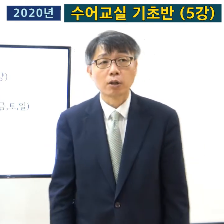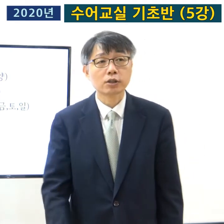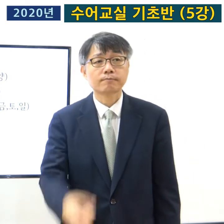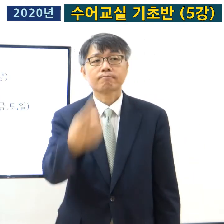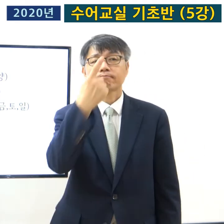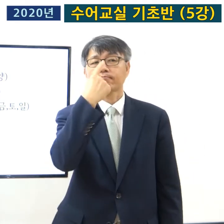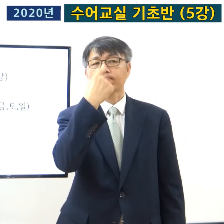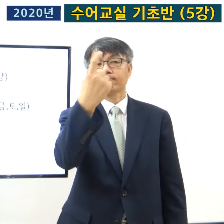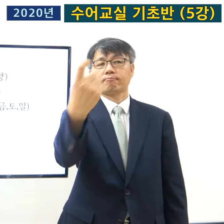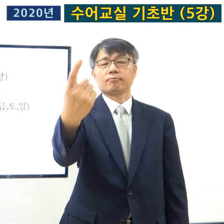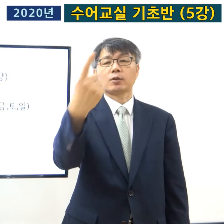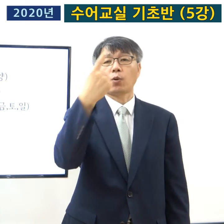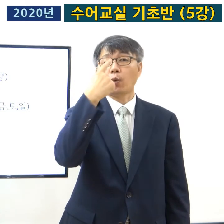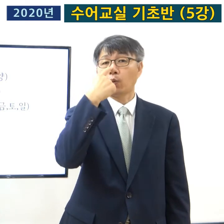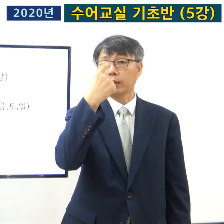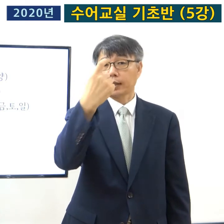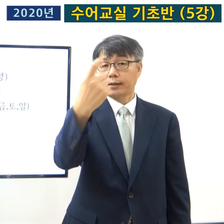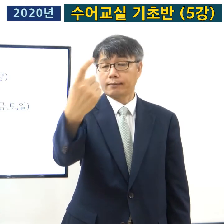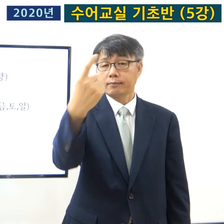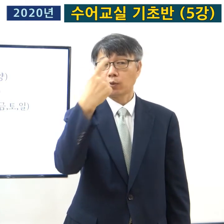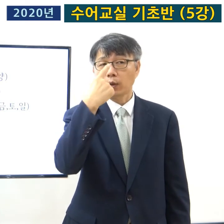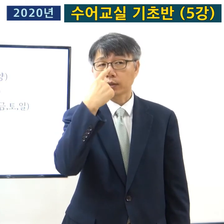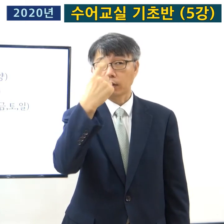멋은 코 이렇게 코에서